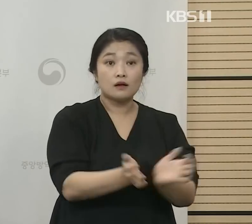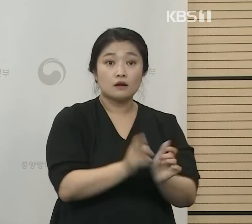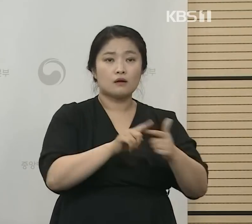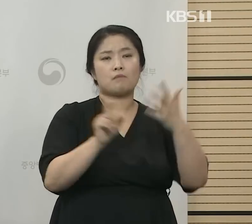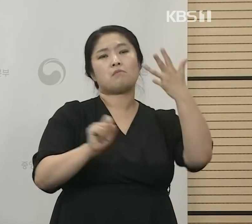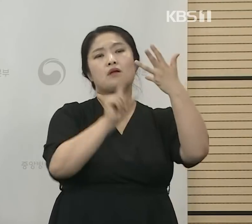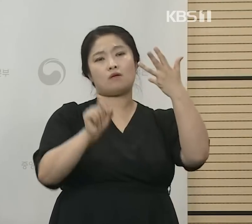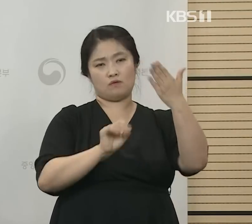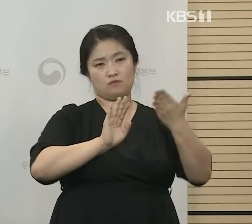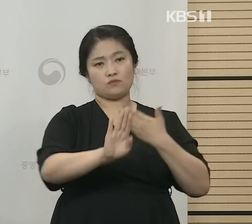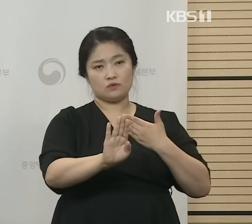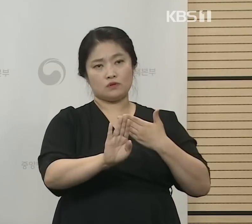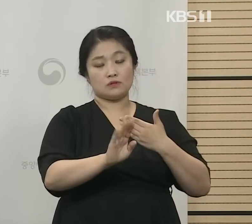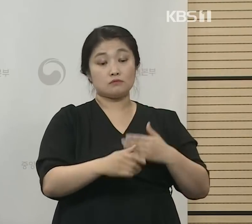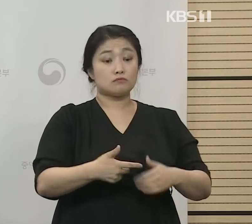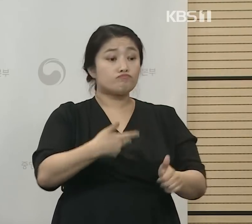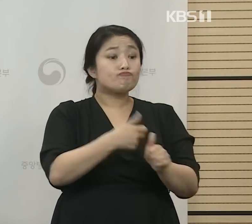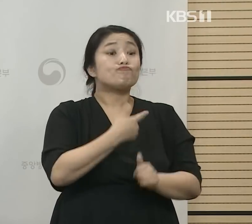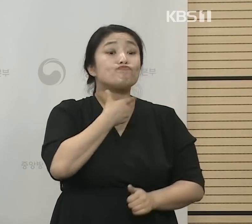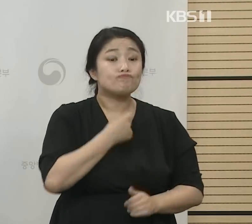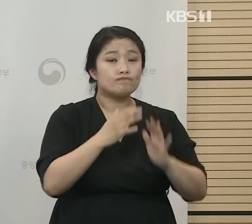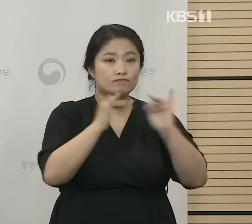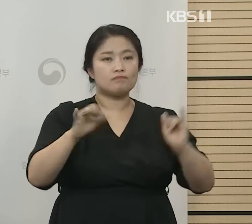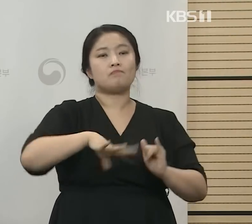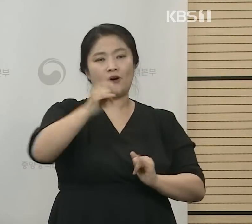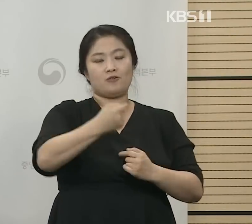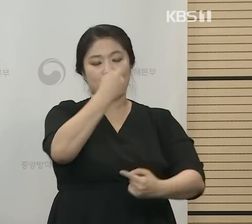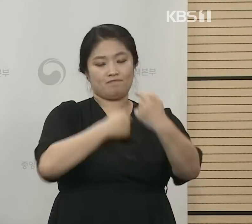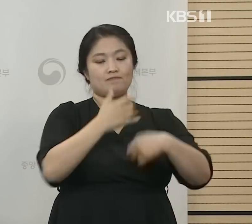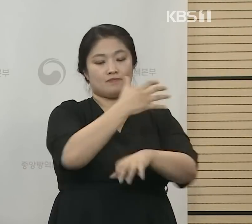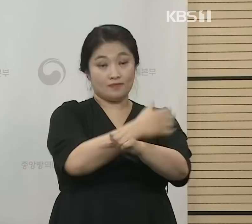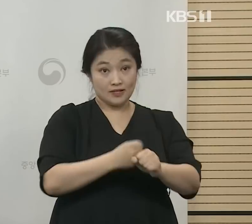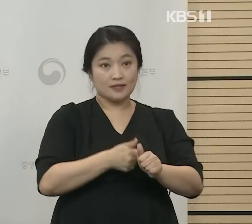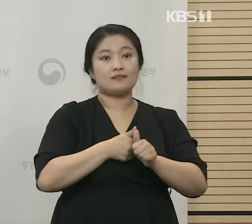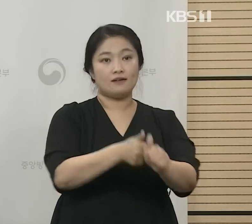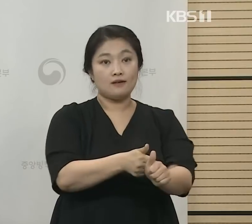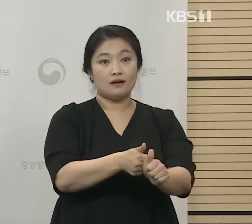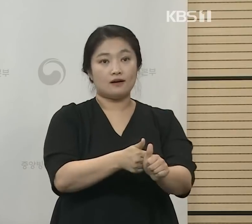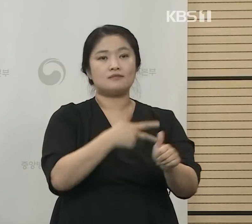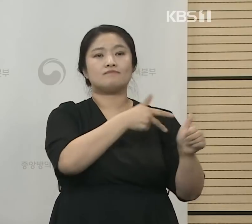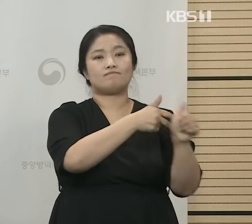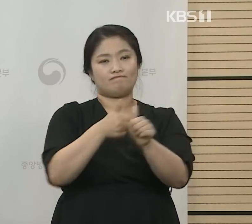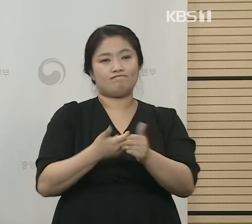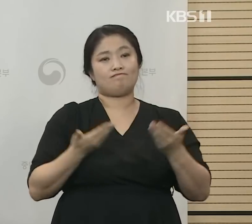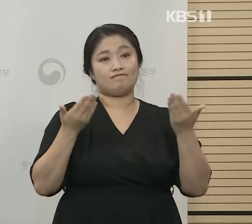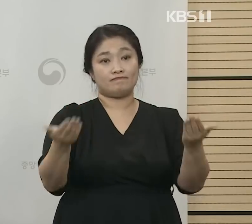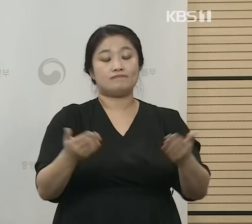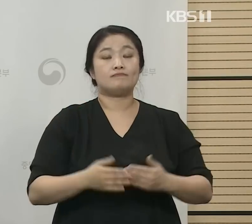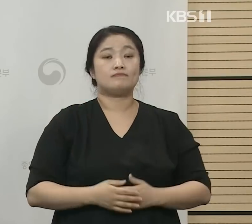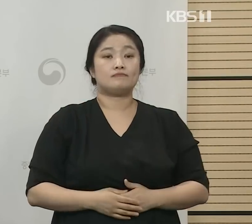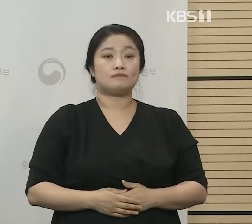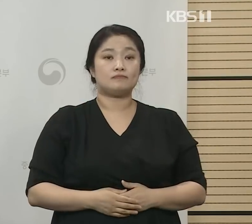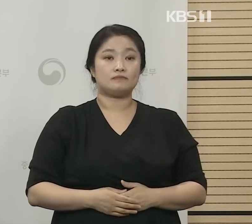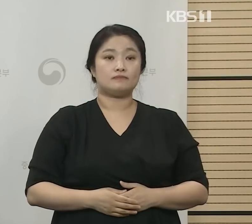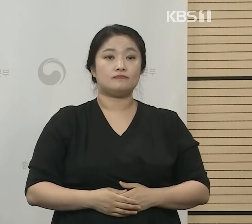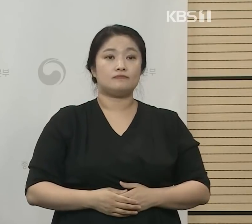이하 연령층에 대해서는 8월부터 접종을 희망하는 사람부터 사전 예약 순서에 따라 접종을 실시하도록